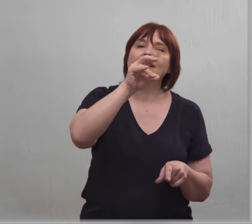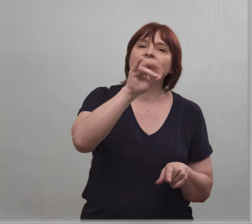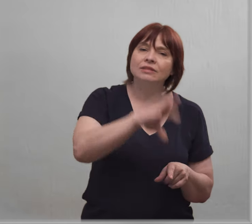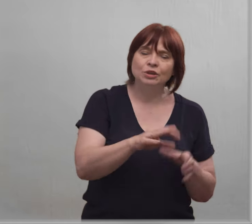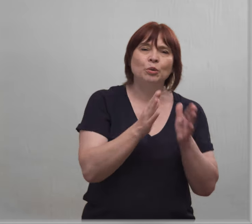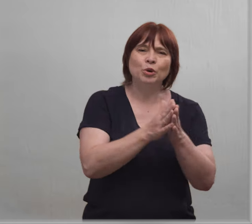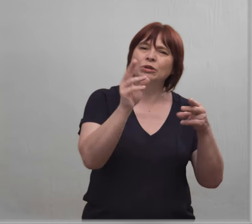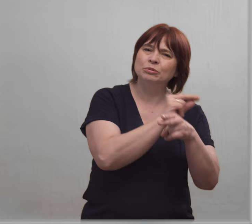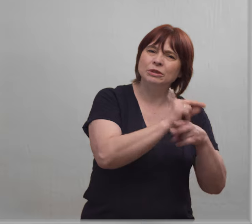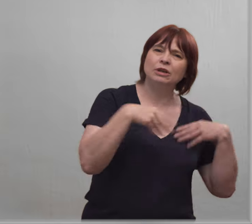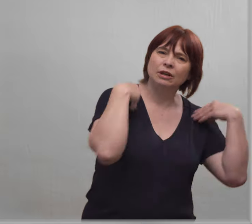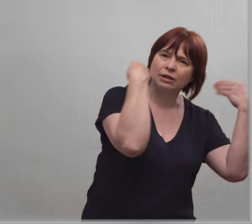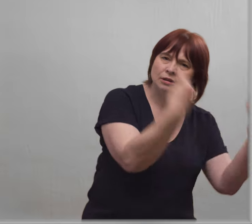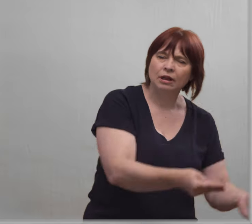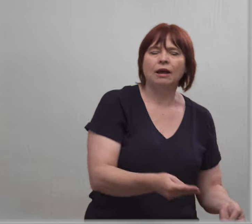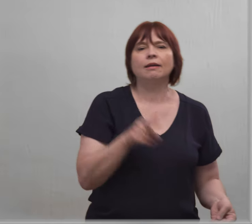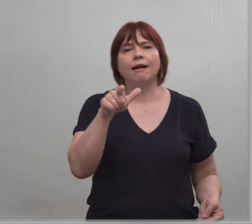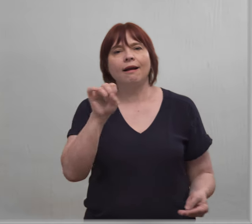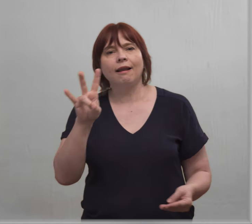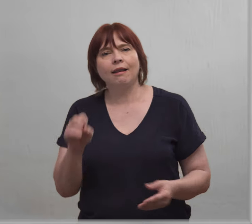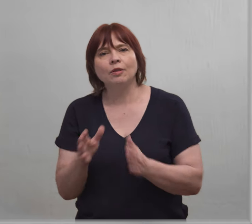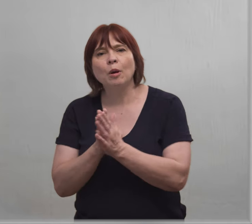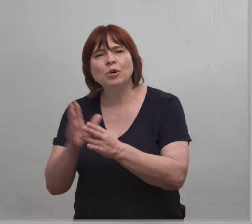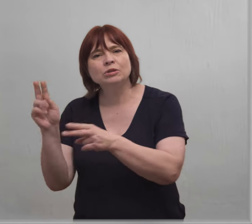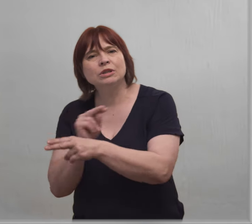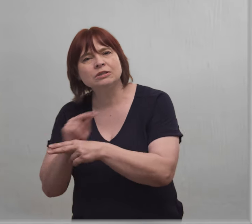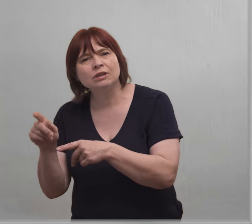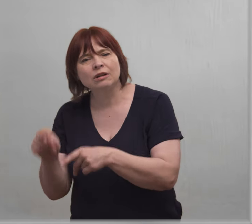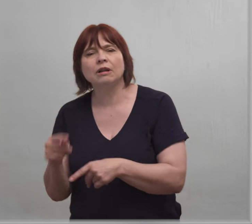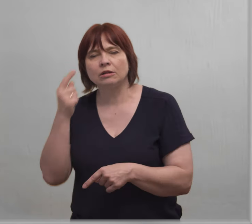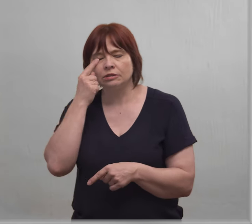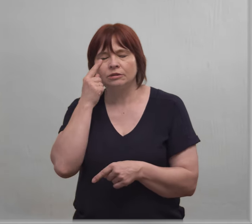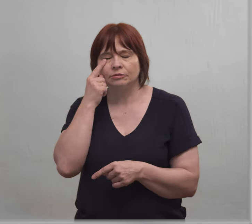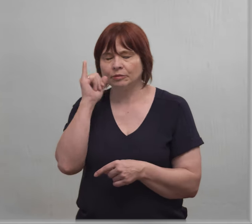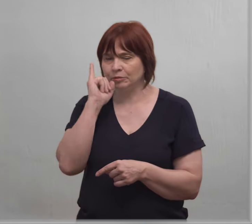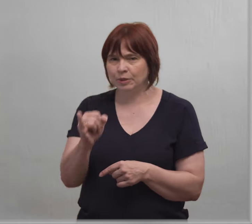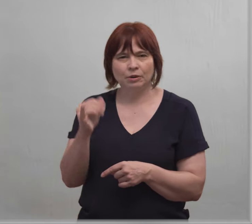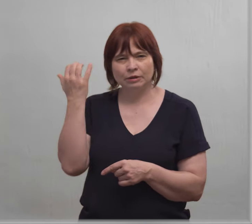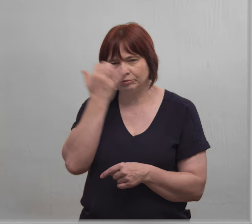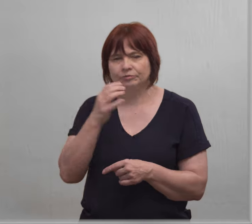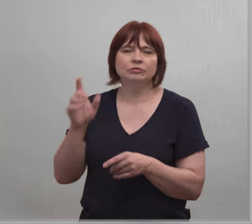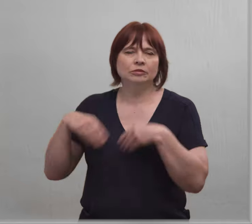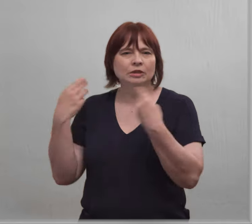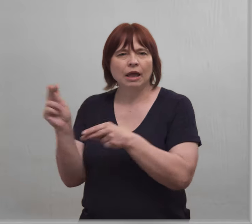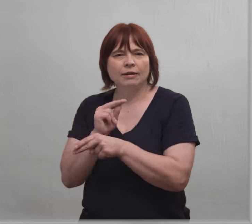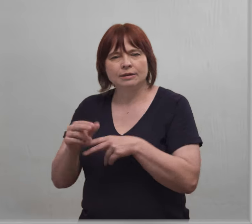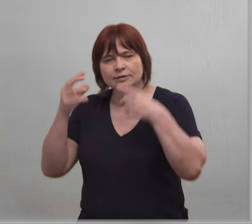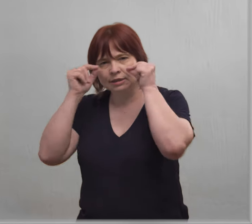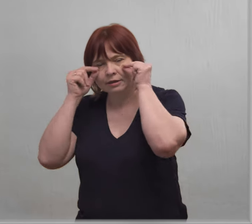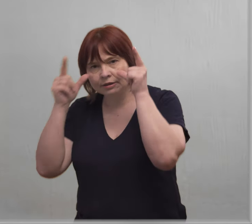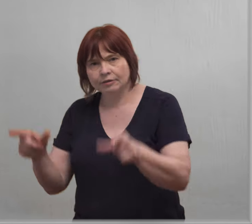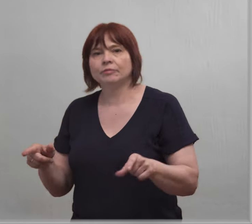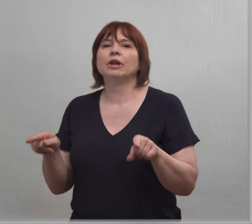И мы просим Тебя за сестру Галину, которая просит за исцеление от катаракты. Благослови, Господи. Мы также молимся за